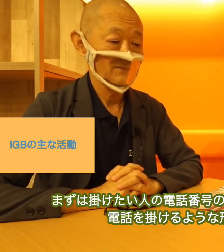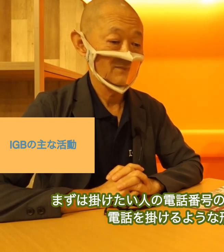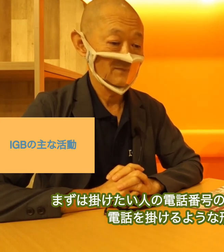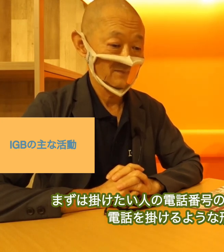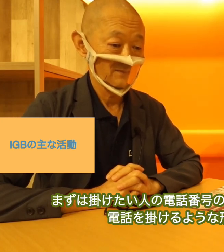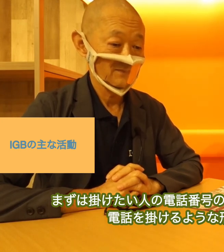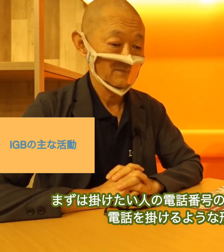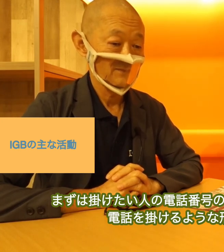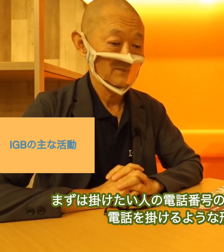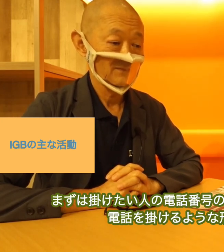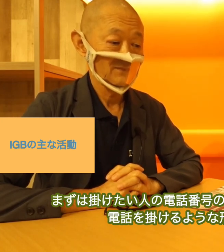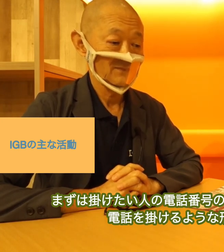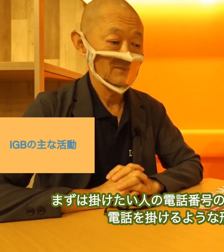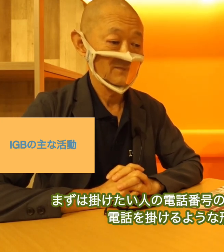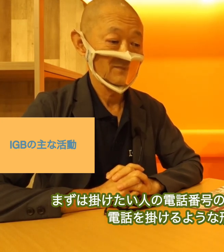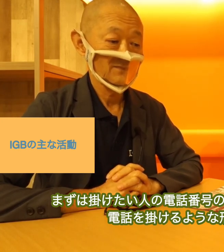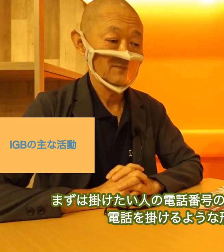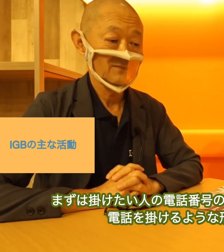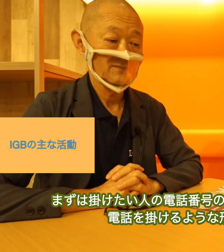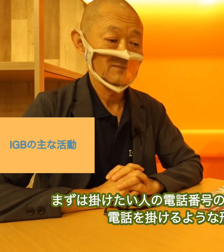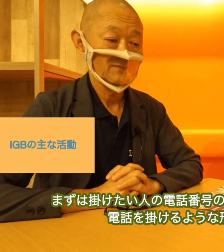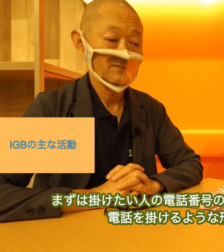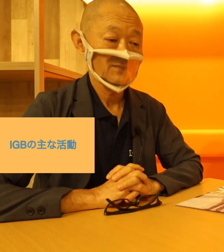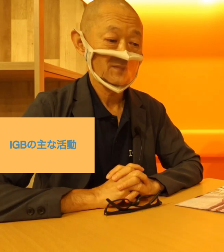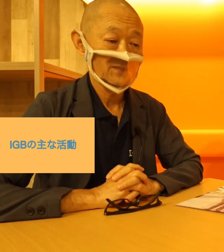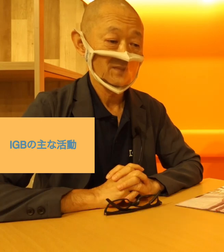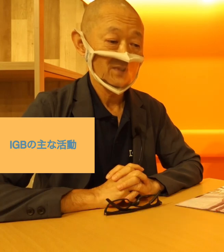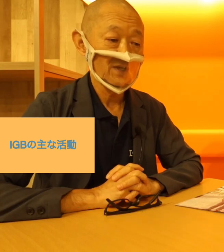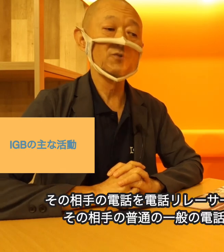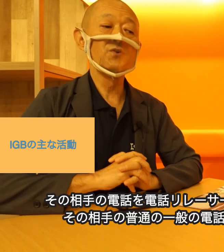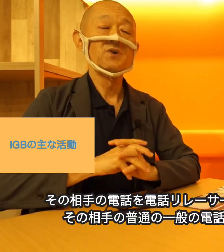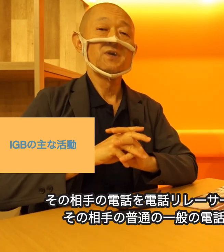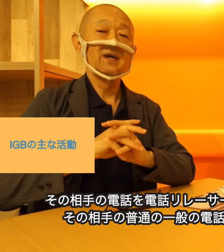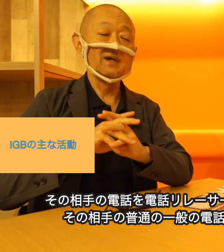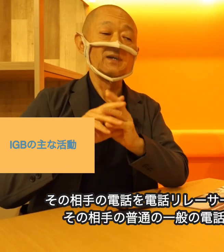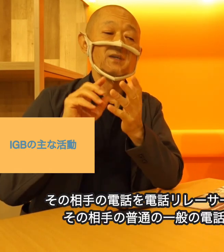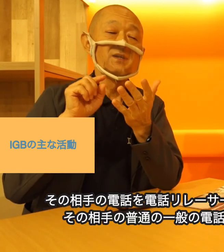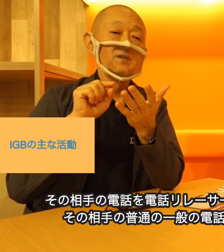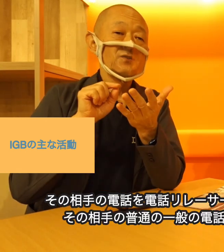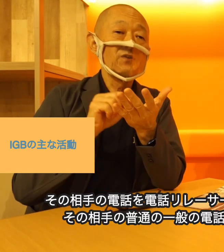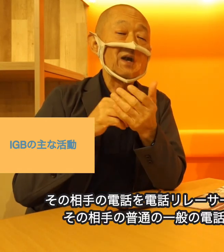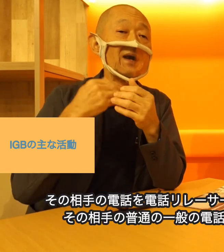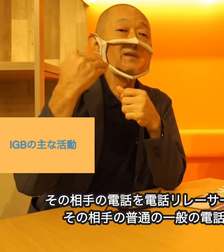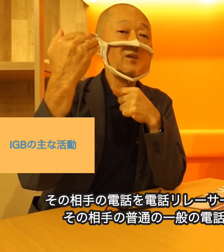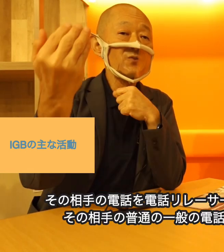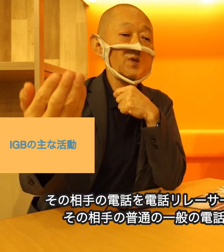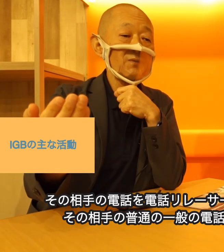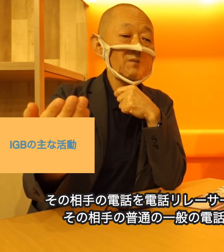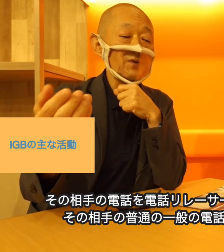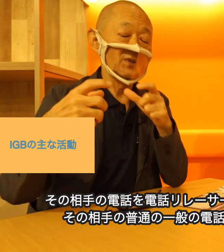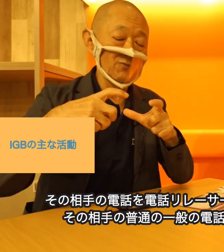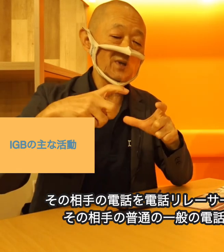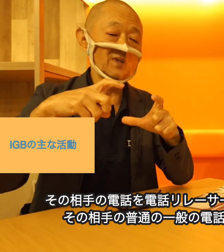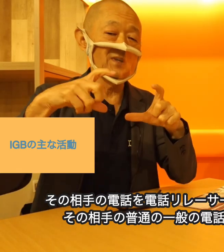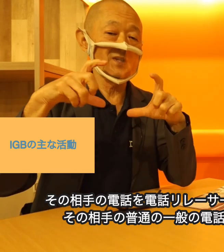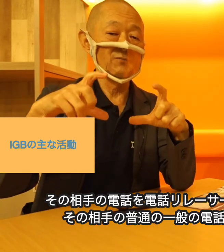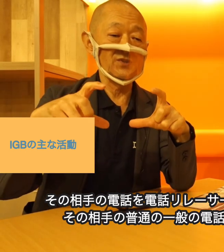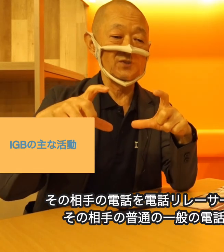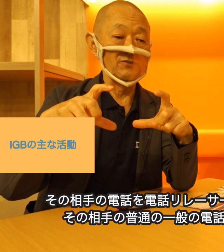るような形になるんですか？ はい、その相手の電話を、電話リレーサービスというア